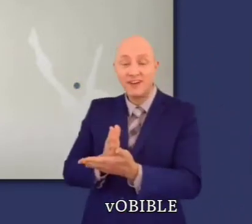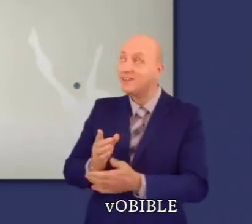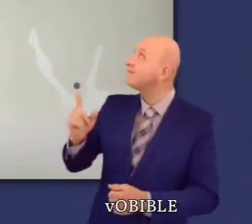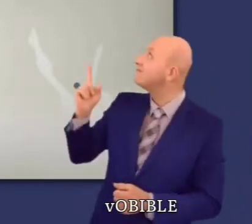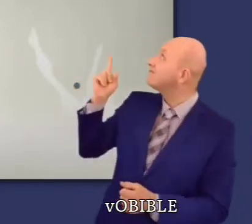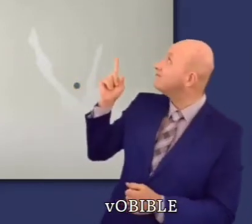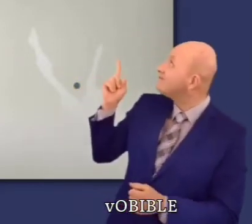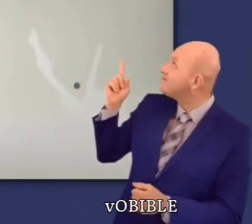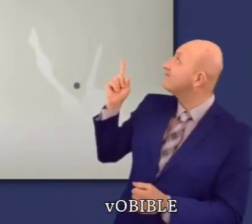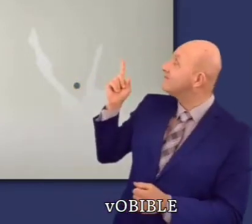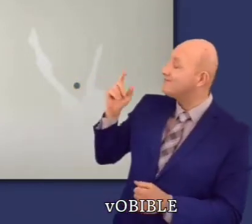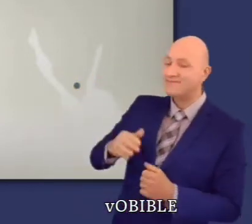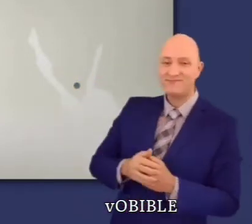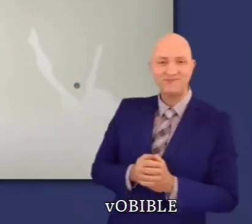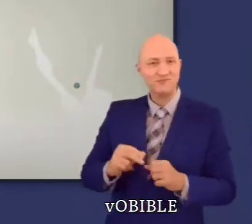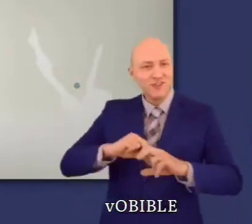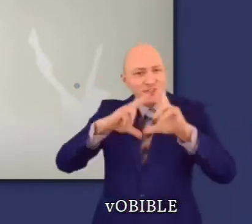Introduction au livre des Nombres.